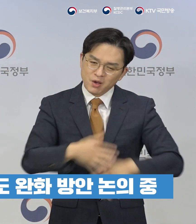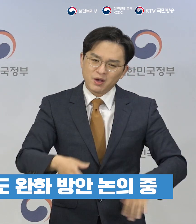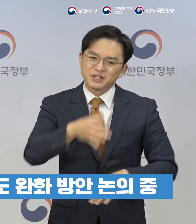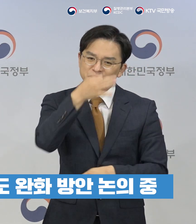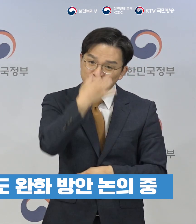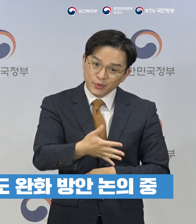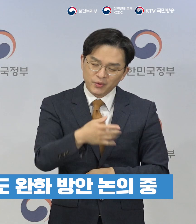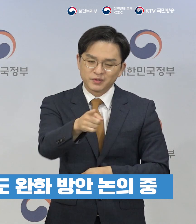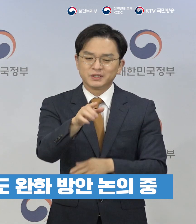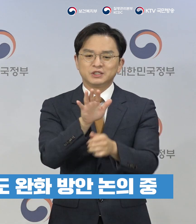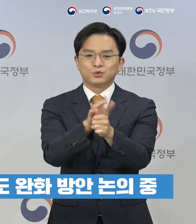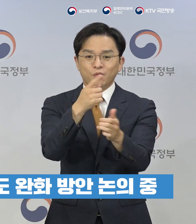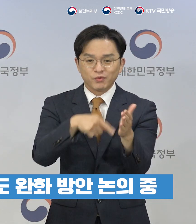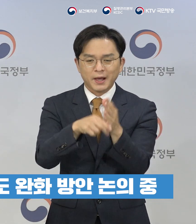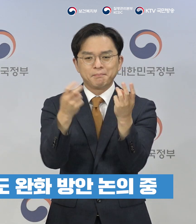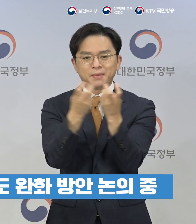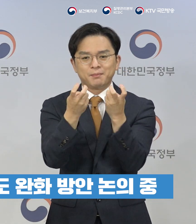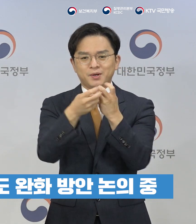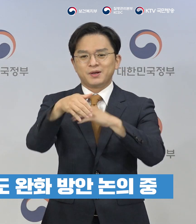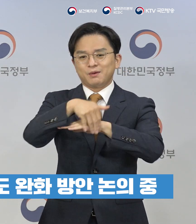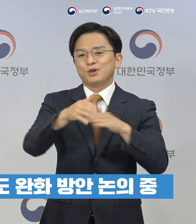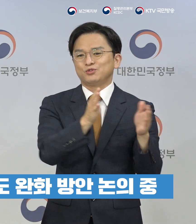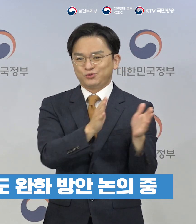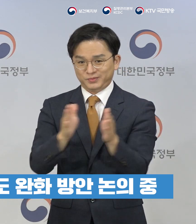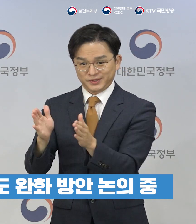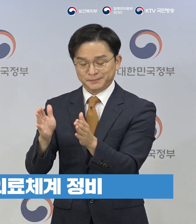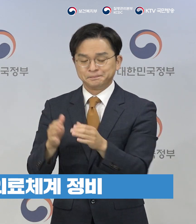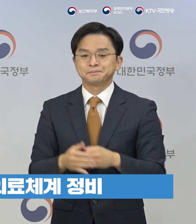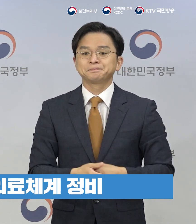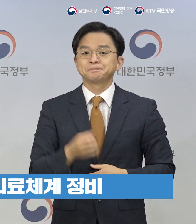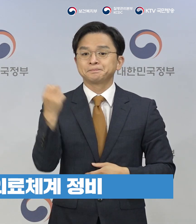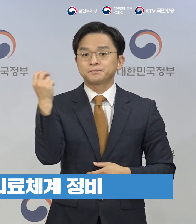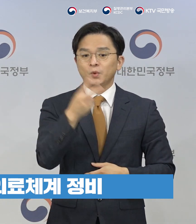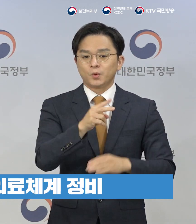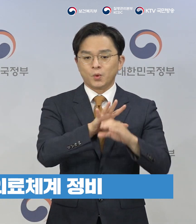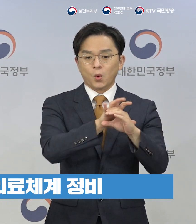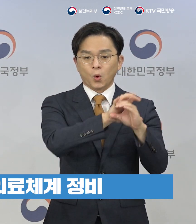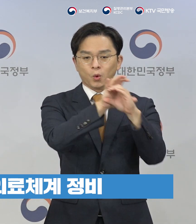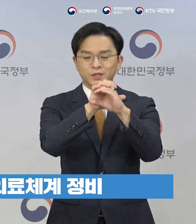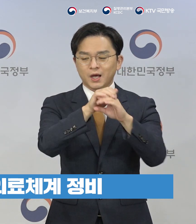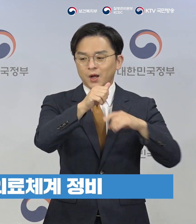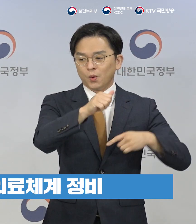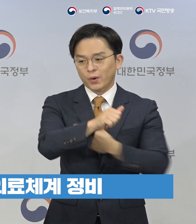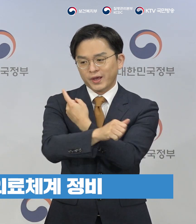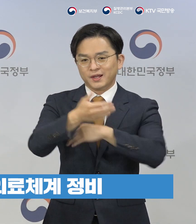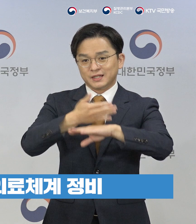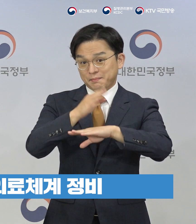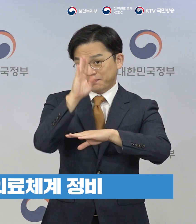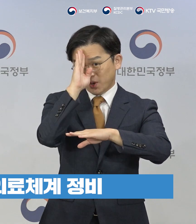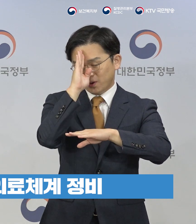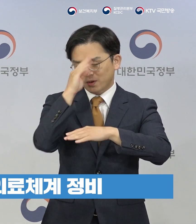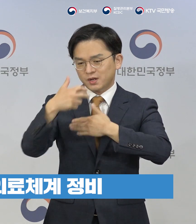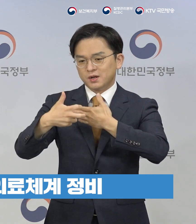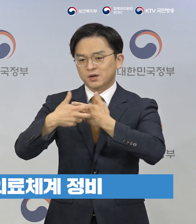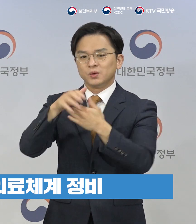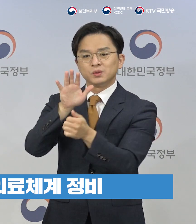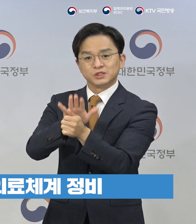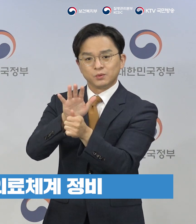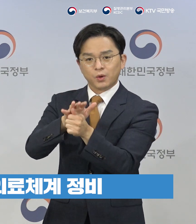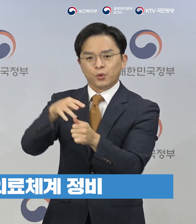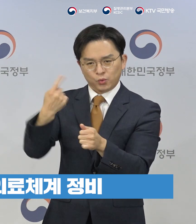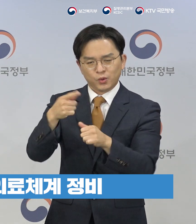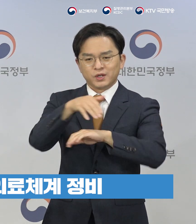보존하는 방안도 함께 논의 중에 있습니다. 이와 함께 코로나19 외의 다른 질환에 대한